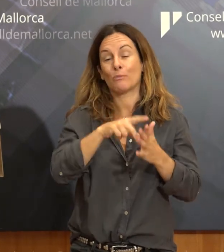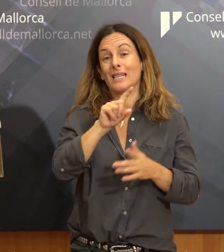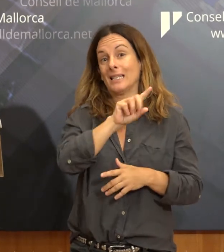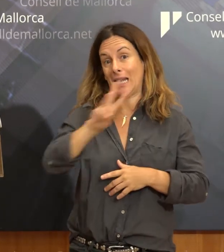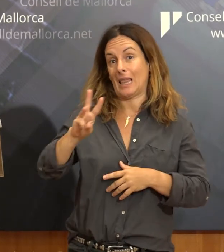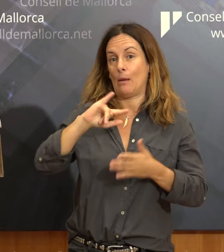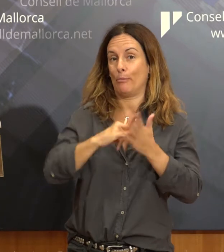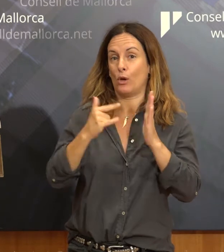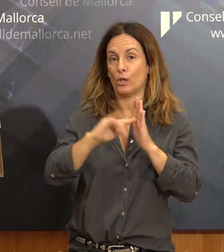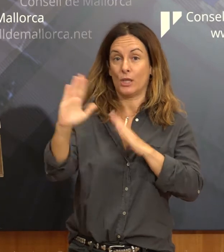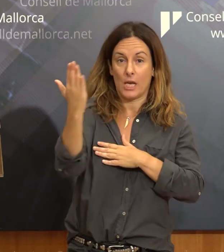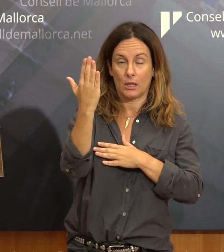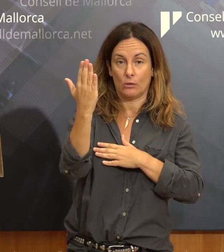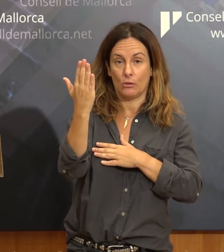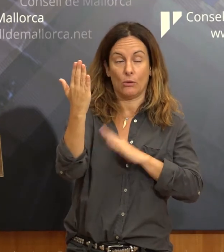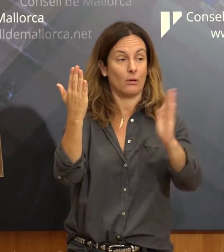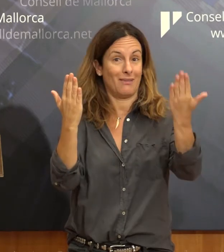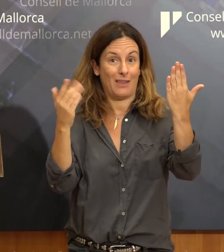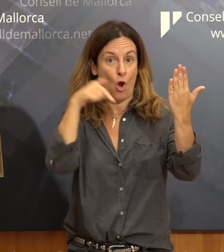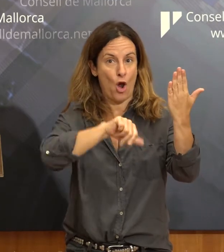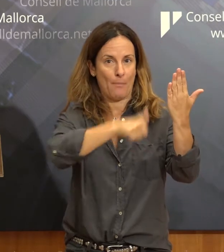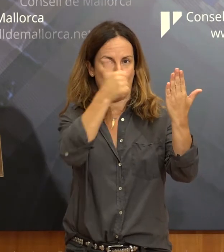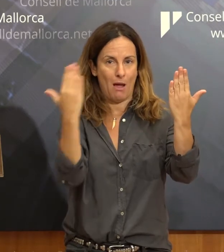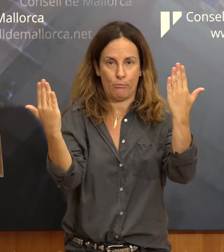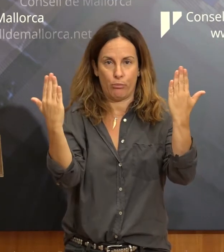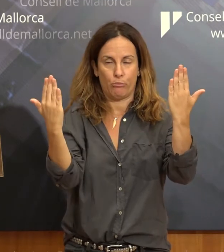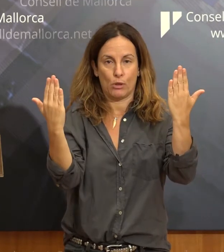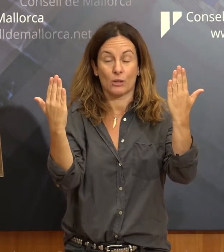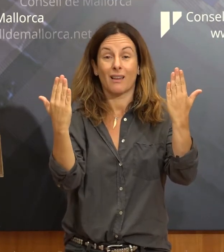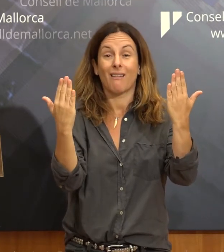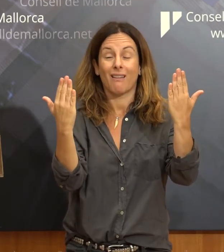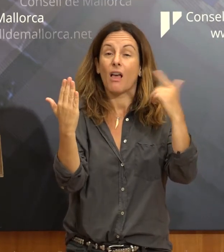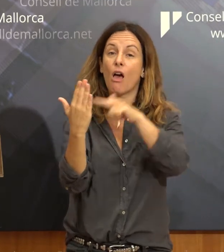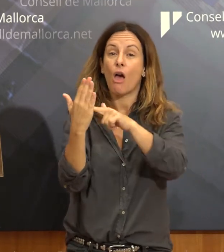la carretera que avui hem aprovat. I és que la carretera que se va